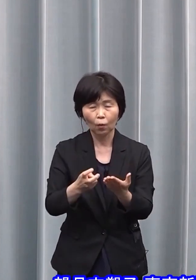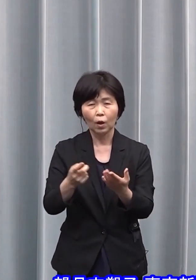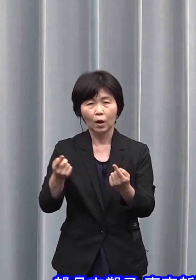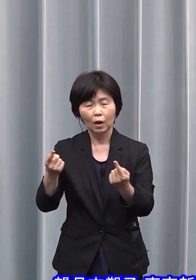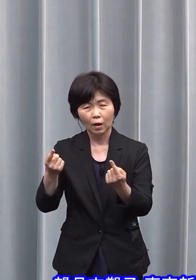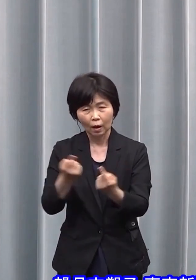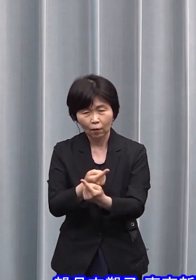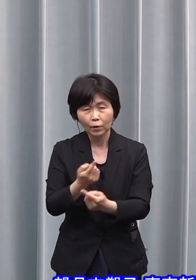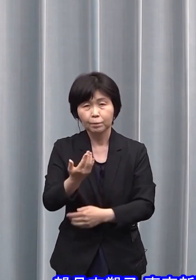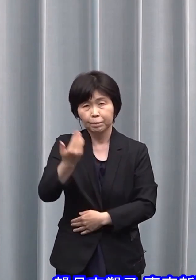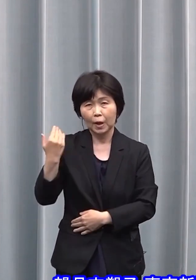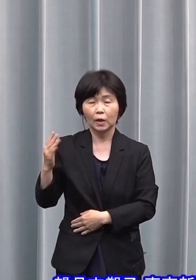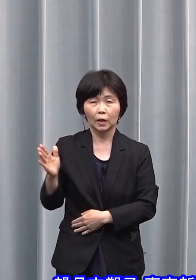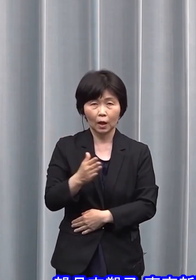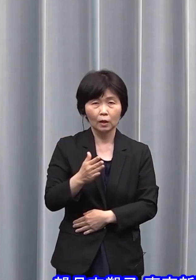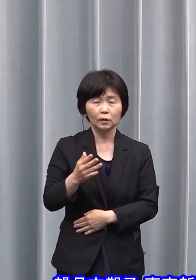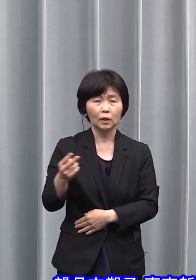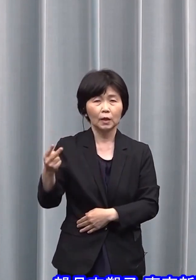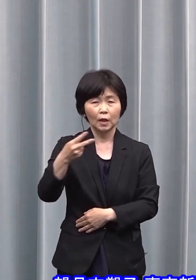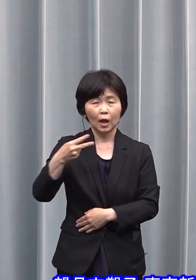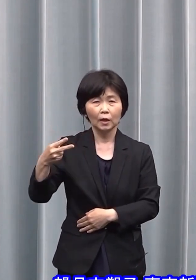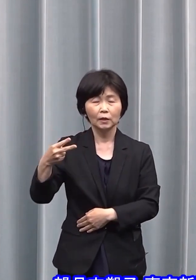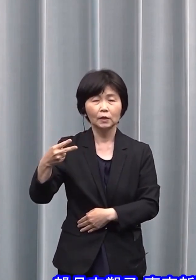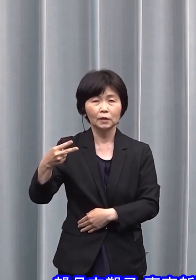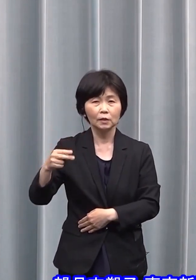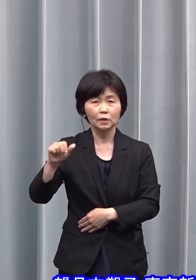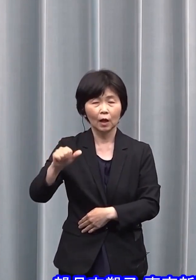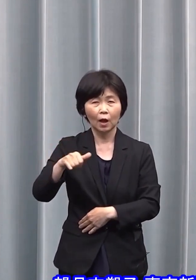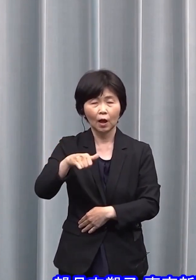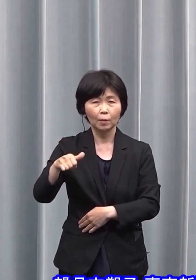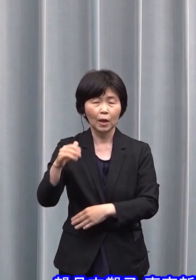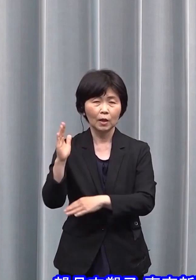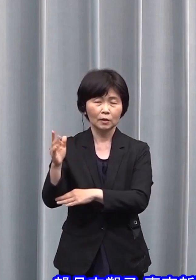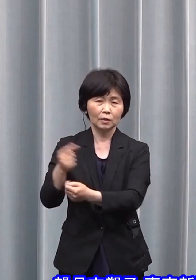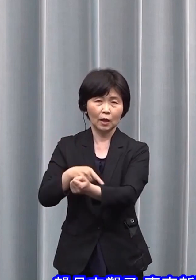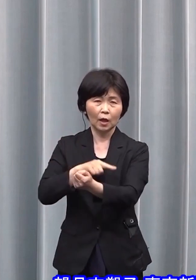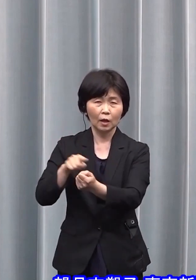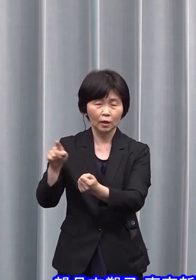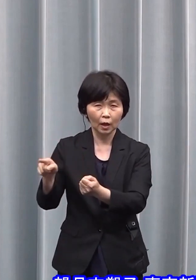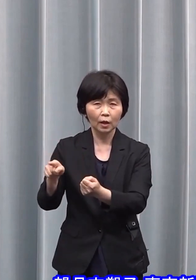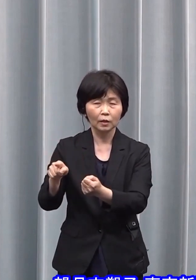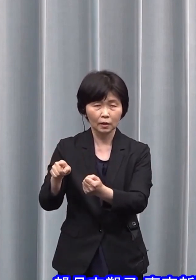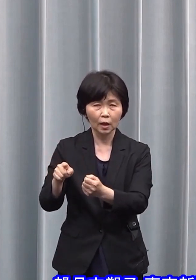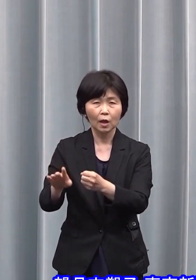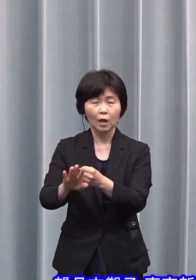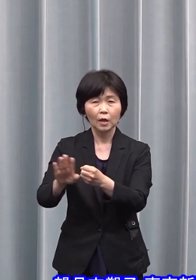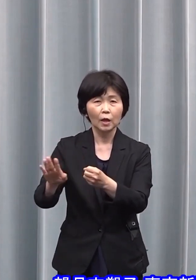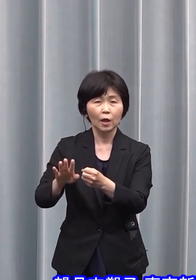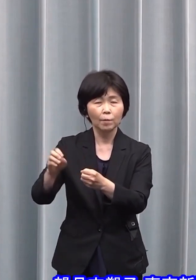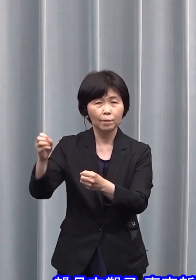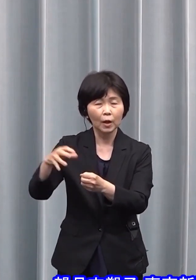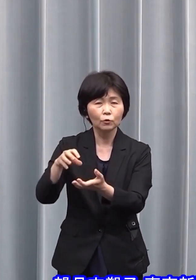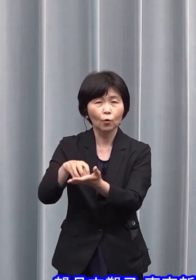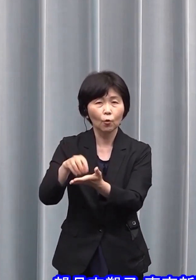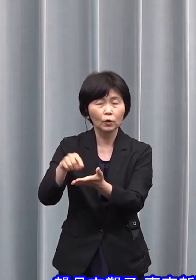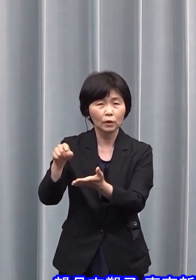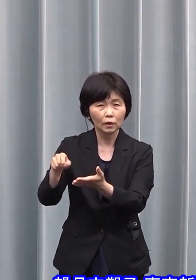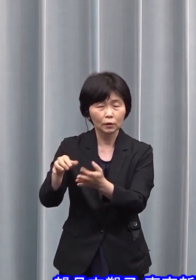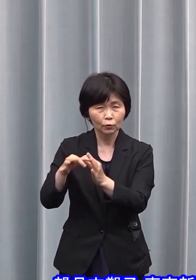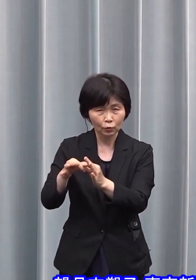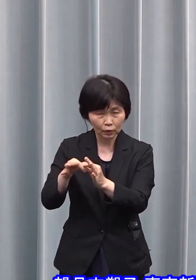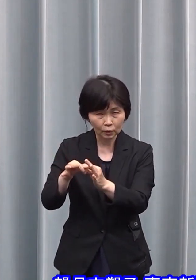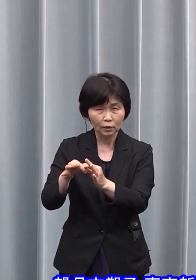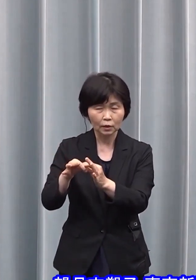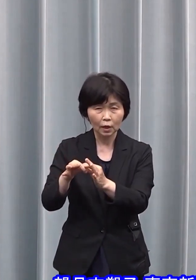変わる前から第二次安倍政権で原発汚染についてアンダーコントロールだと言って、東京五輪ということが決まって